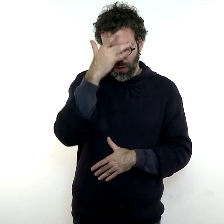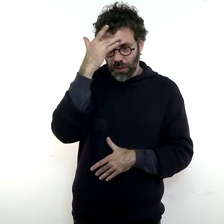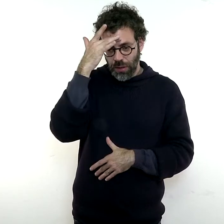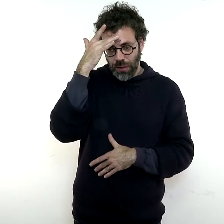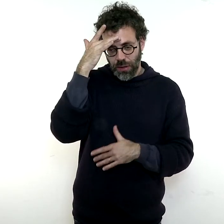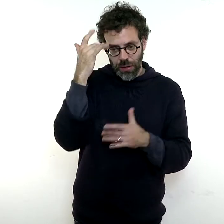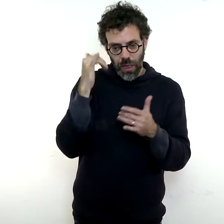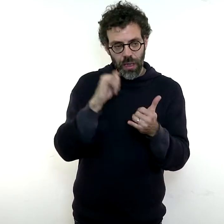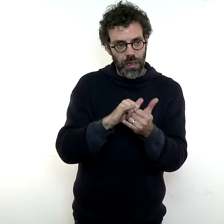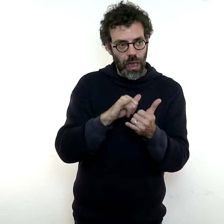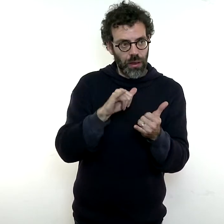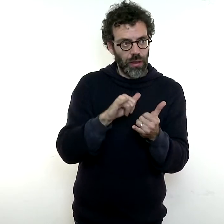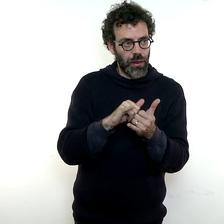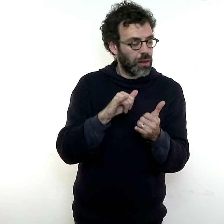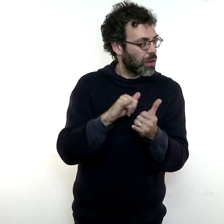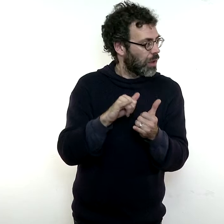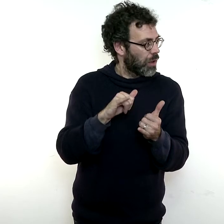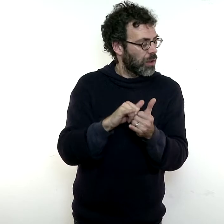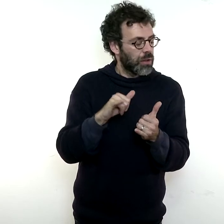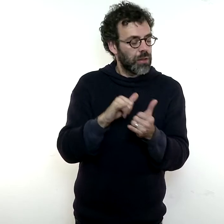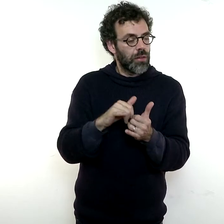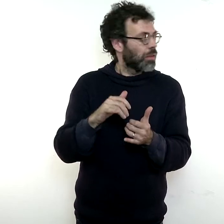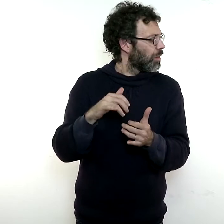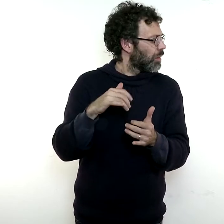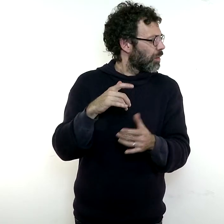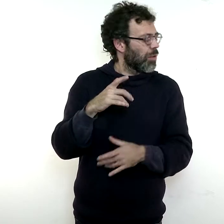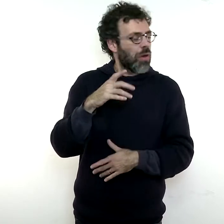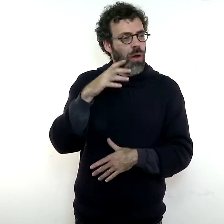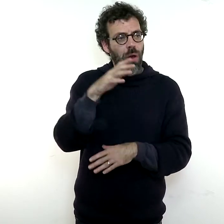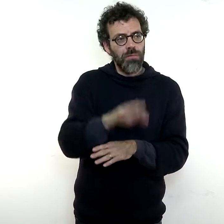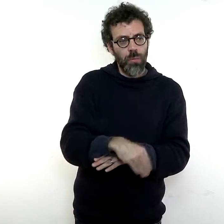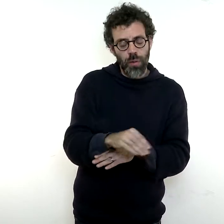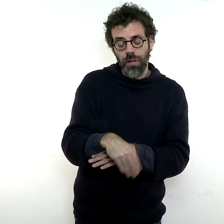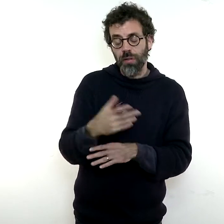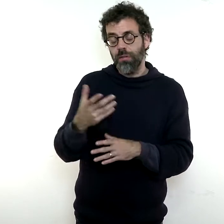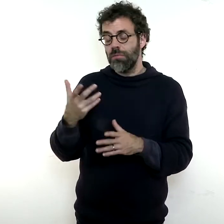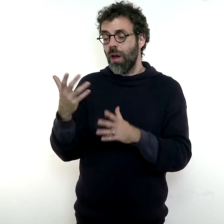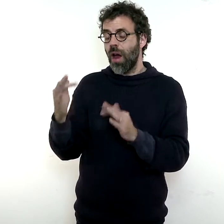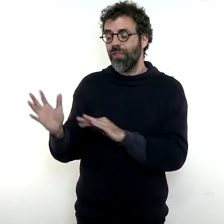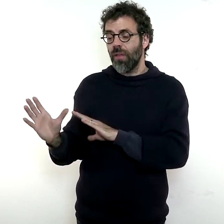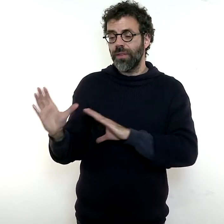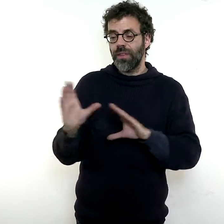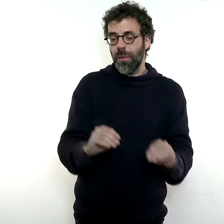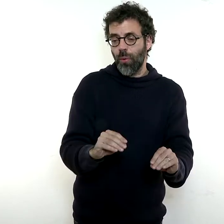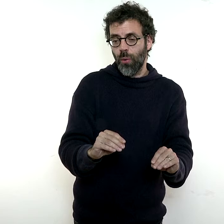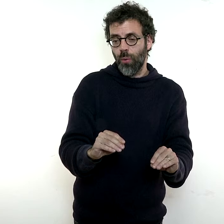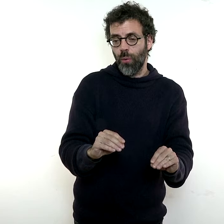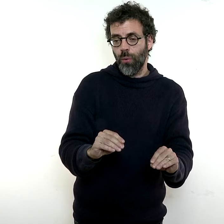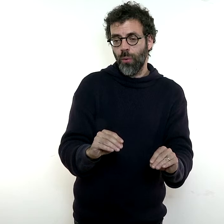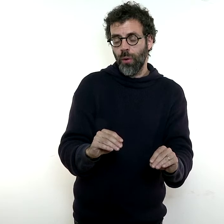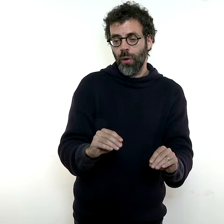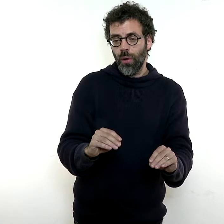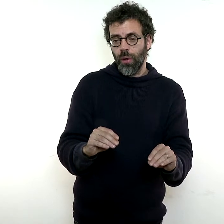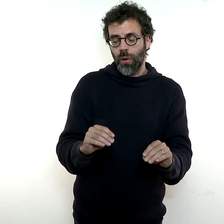rue Richard Wright, à Montpellier. Ce sont les autorisations de dépôt et d'octroi d'autorisation d'urbanisme